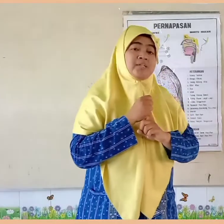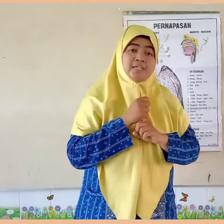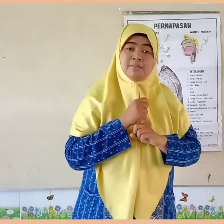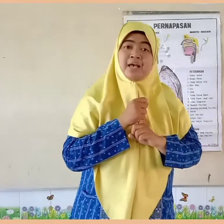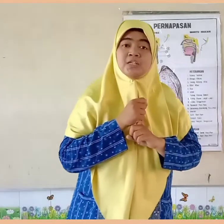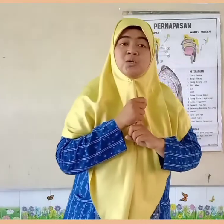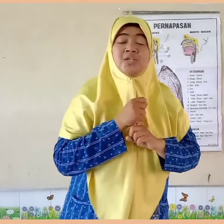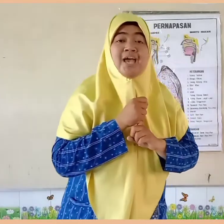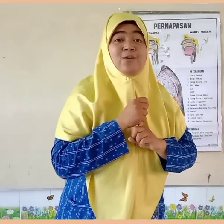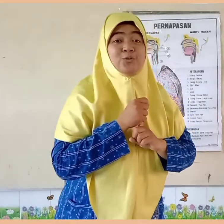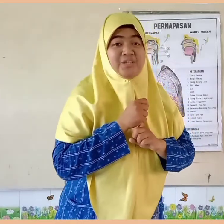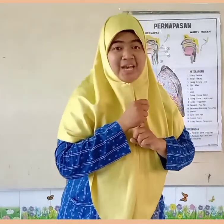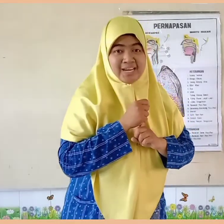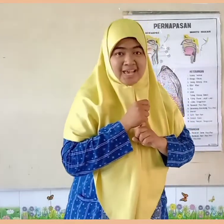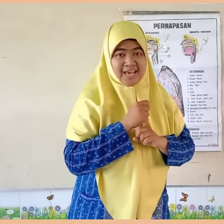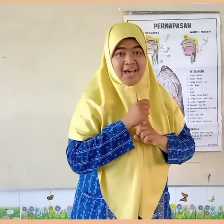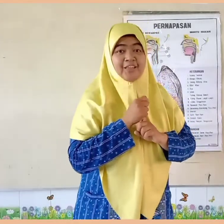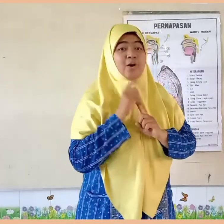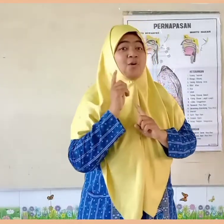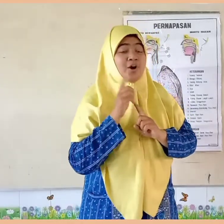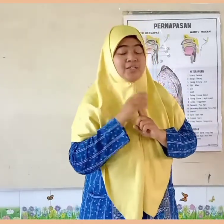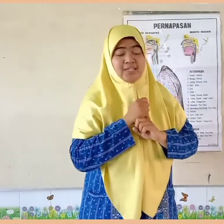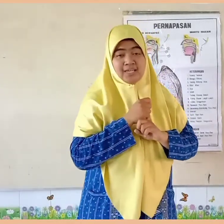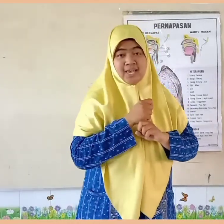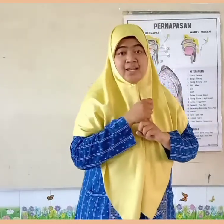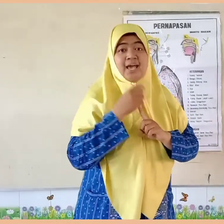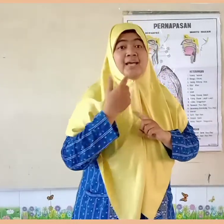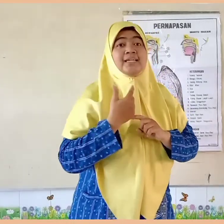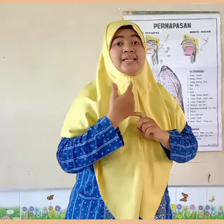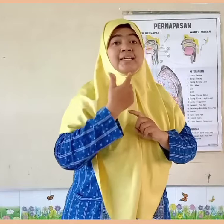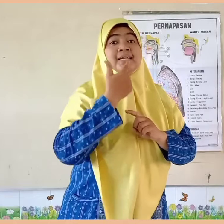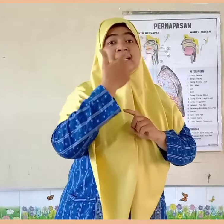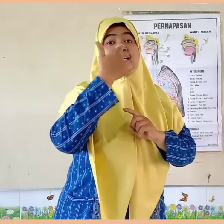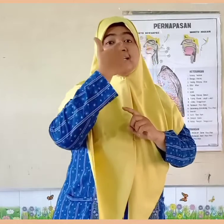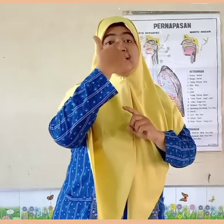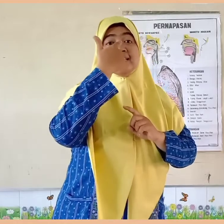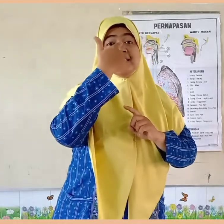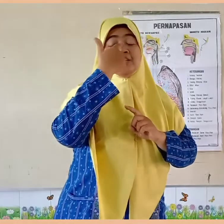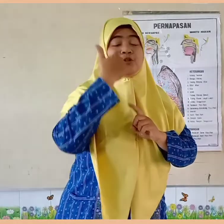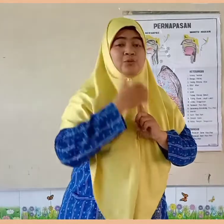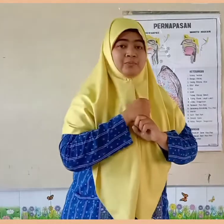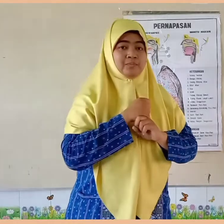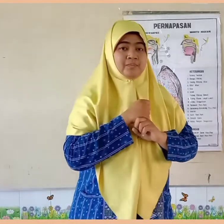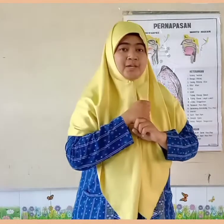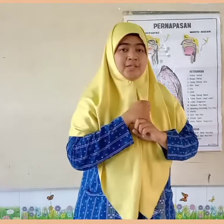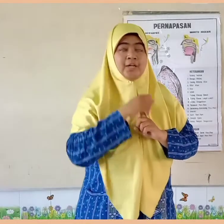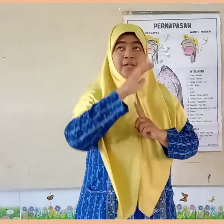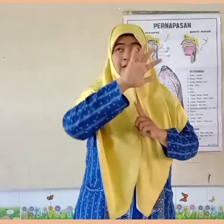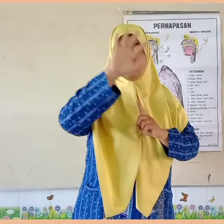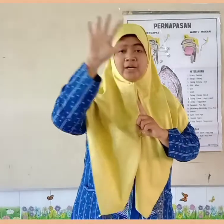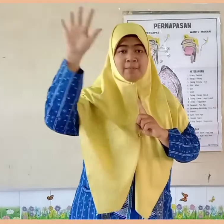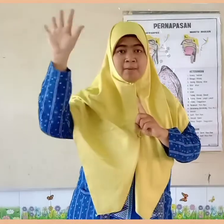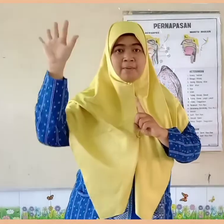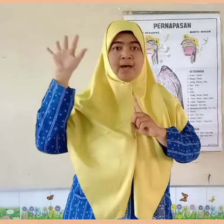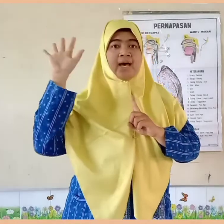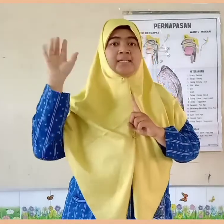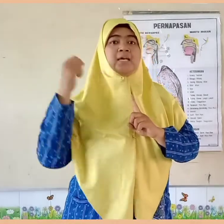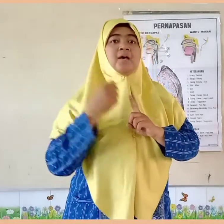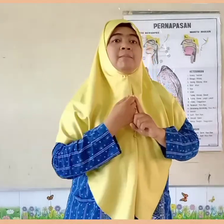proses masuknya udara atau oksigen ke hidung. Jadi dari udara bebas